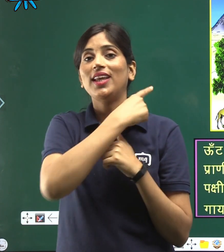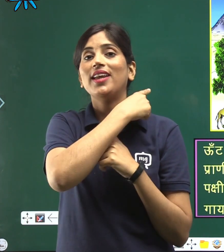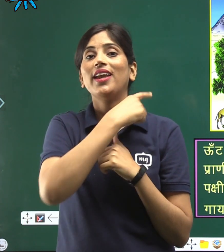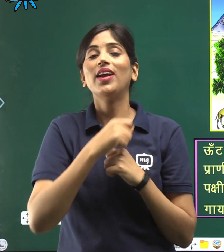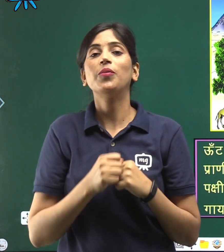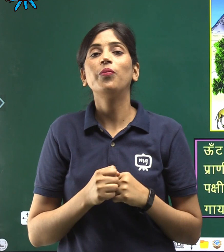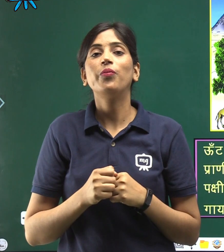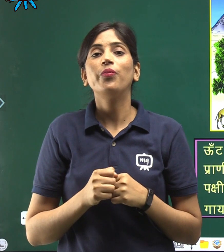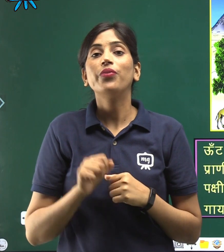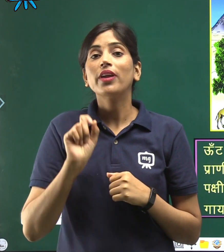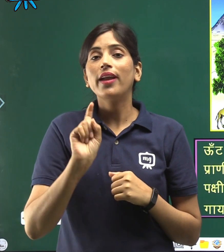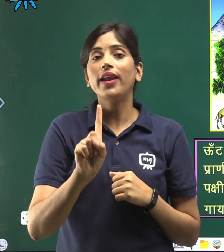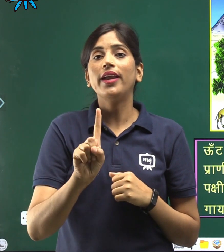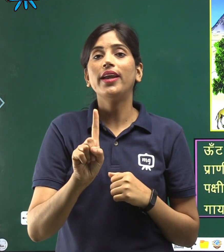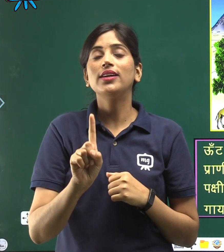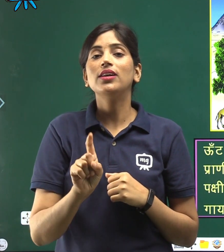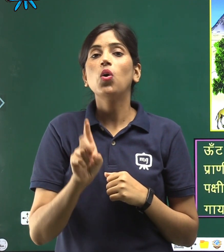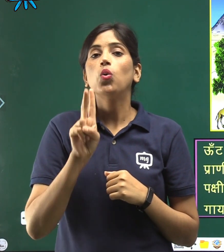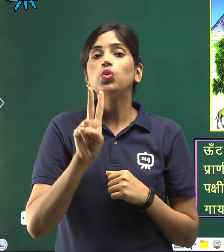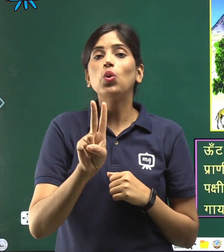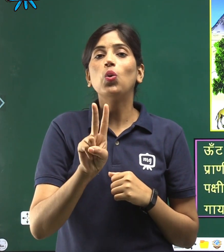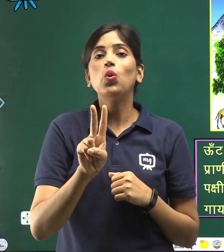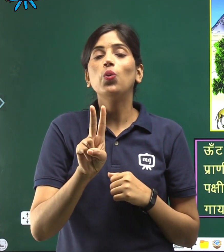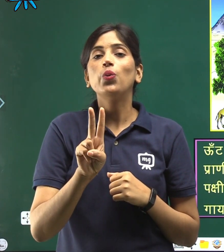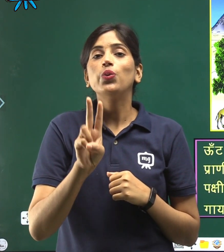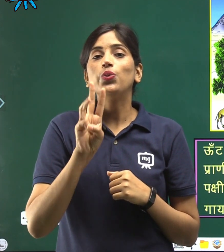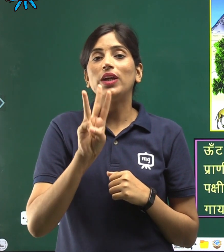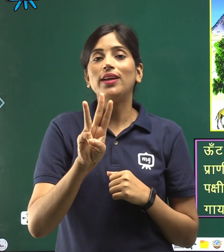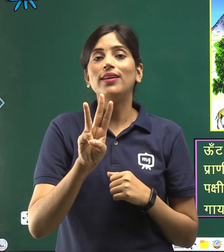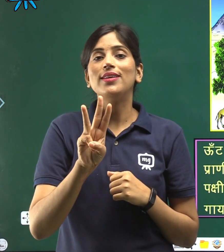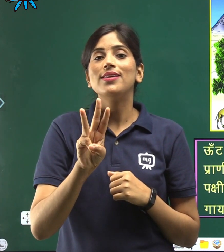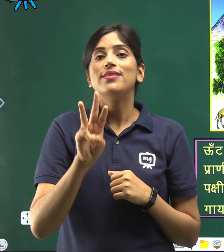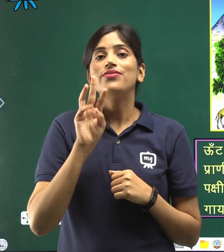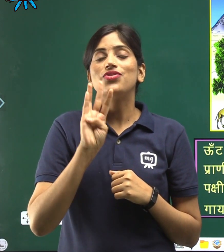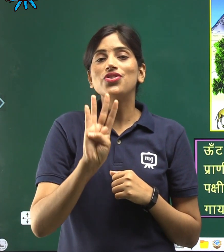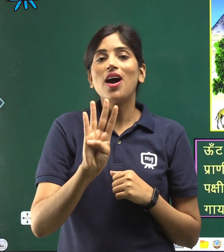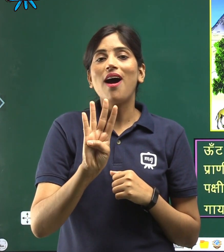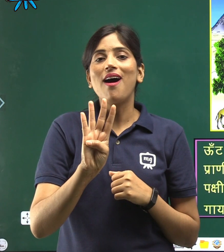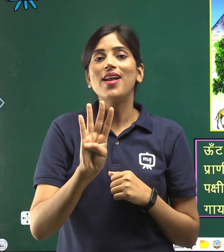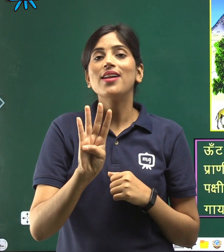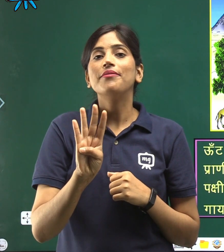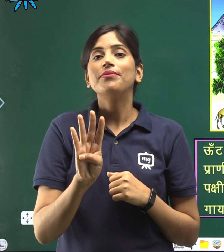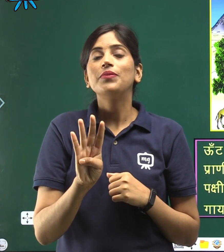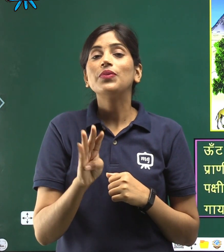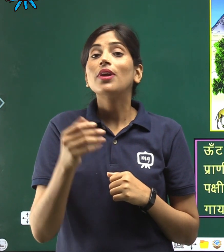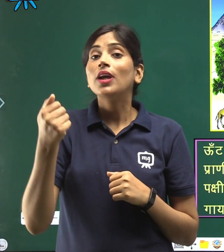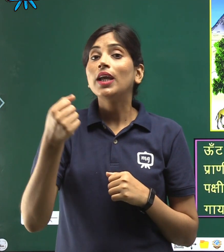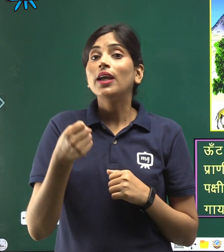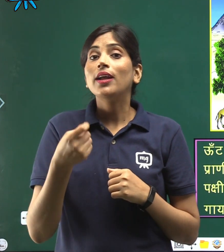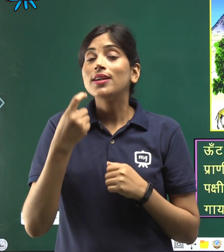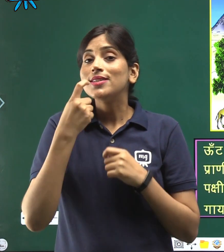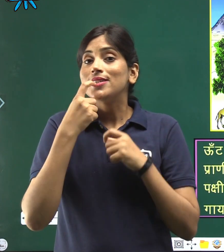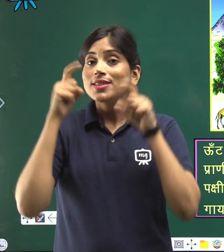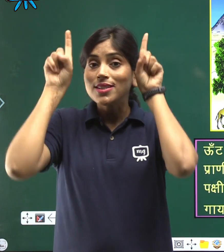देखें, 1 2 3 4, कितनी गाय